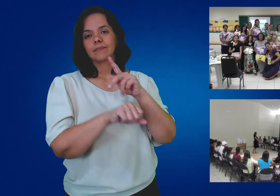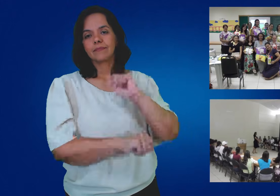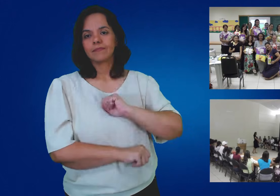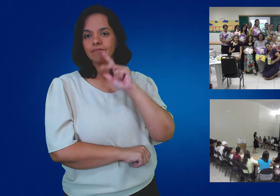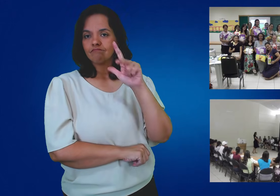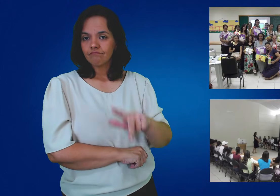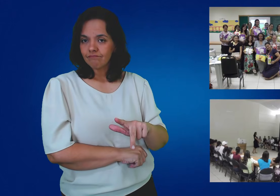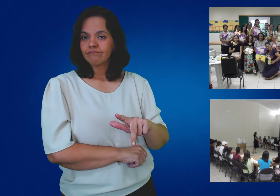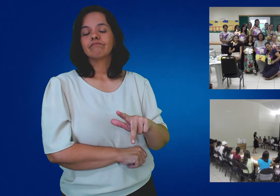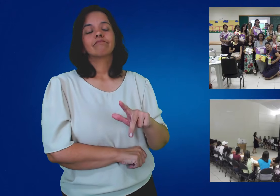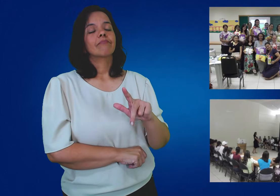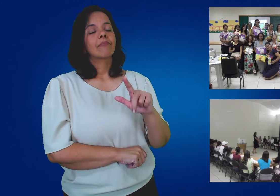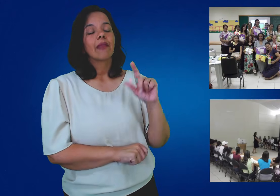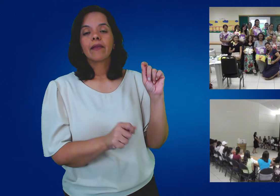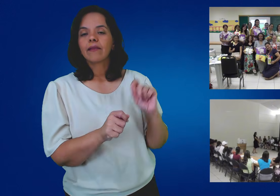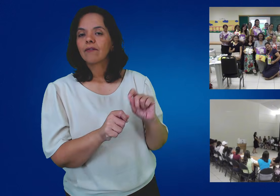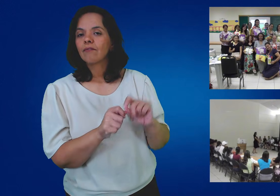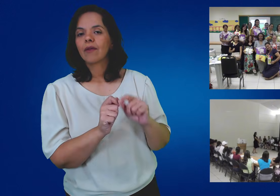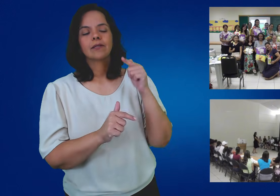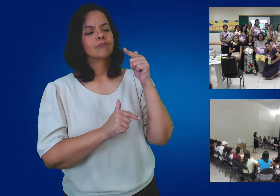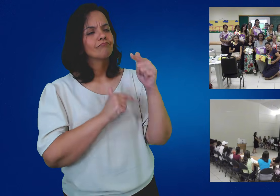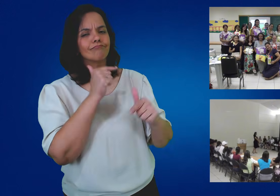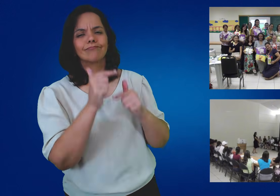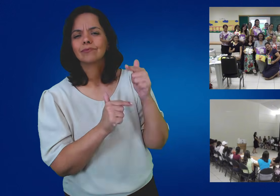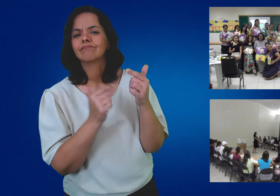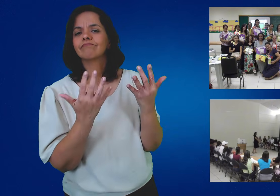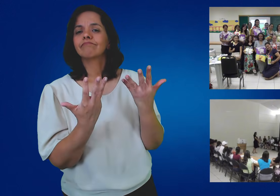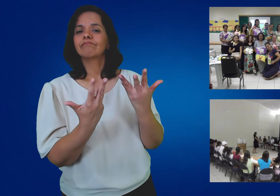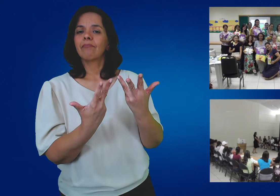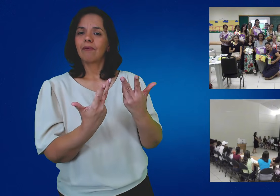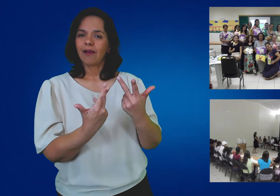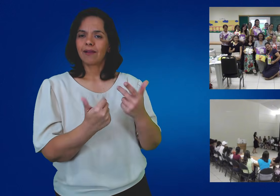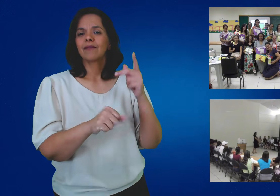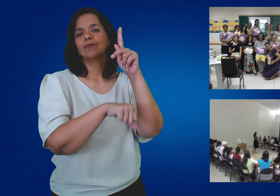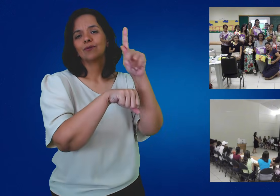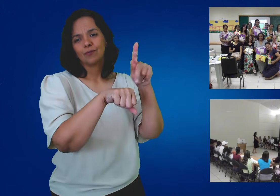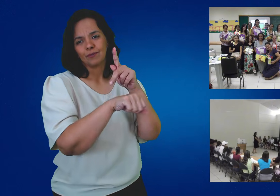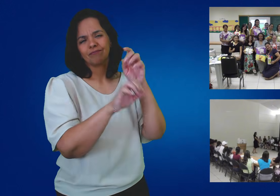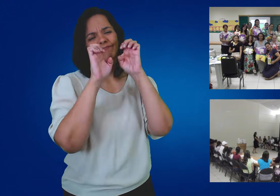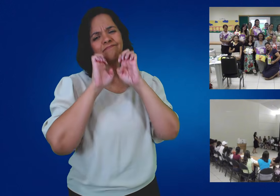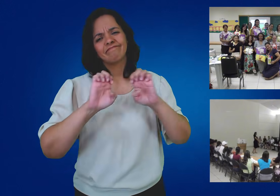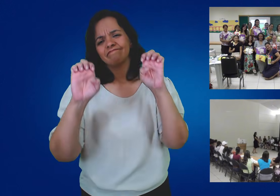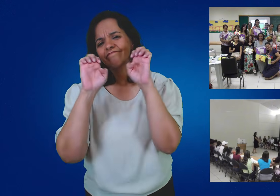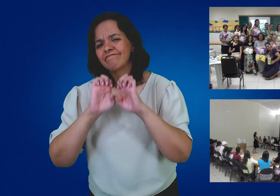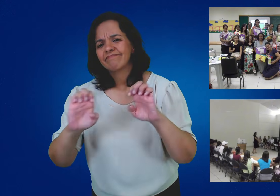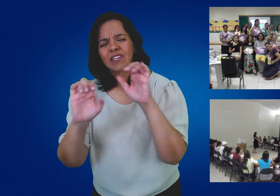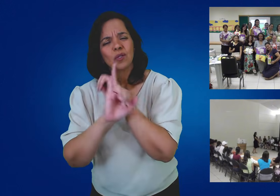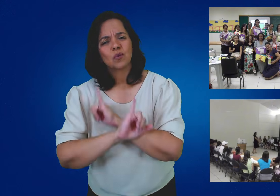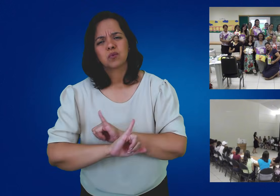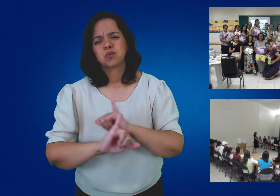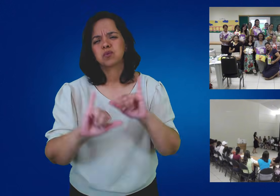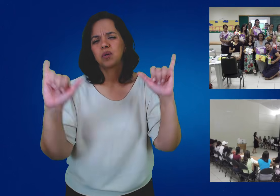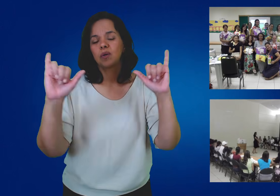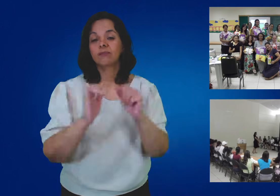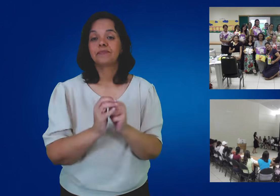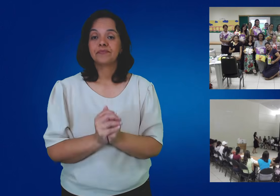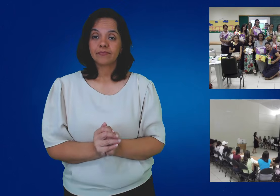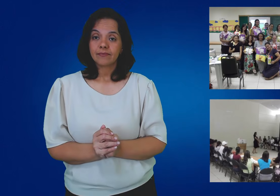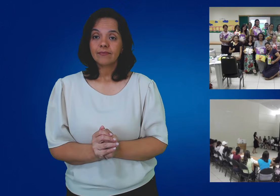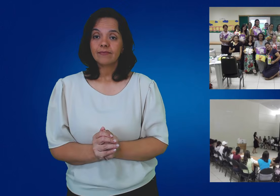E assim, ele e a esposa foram presidentes da missão em Portugal e fizeram um trabalho maravilhoso, um evangelho